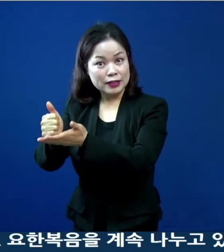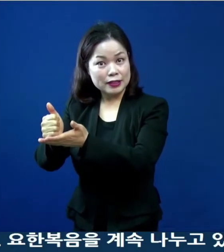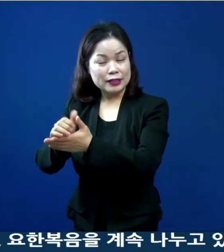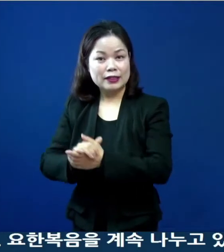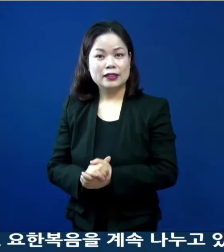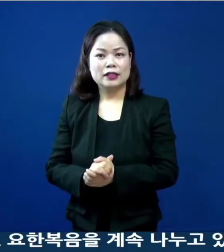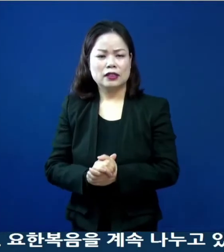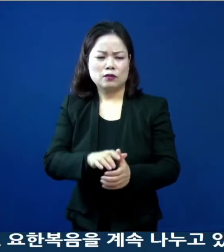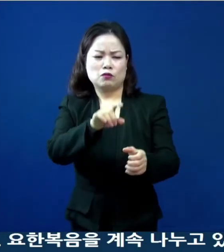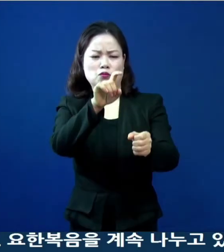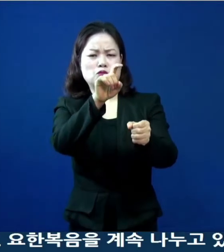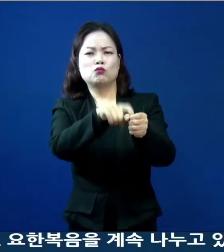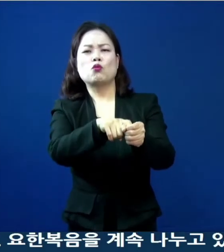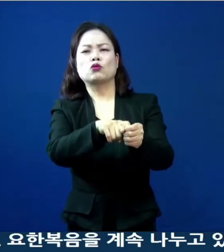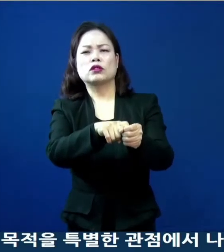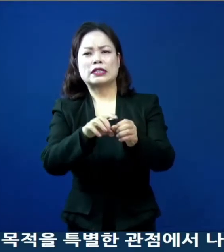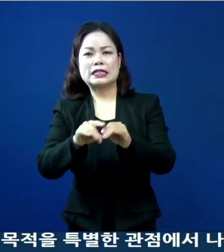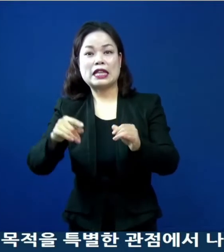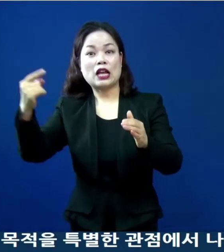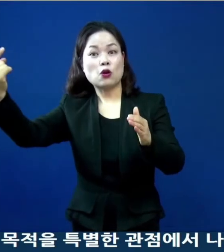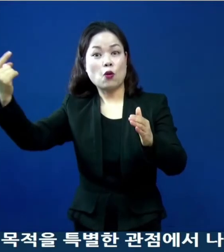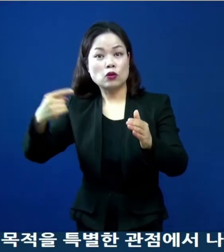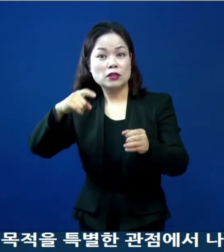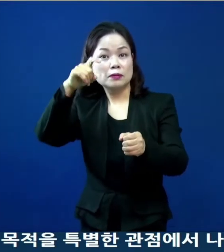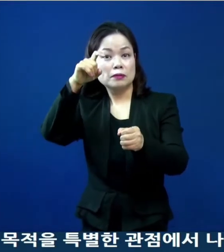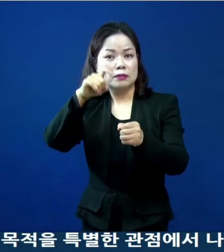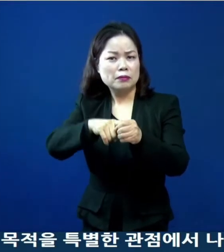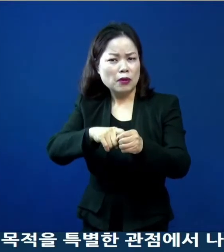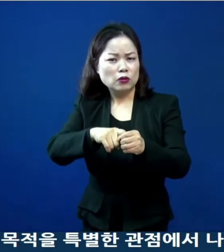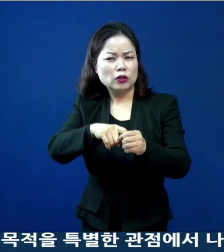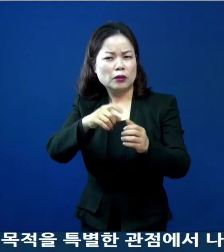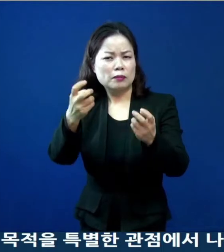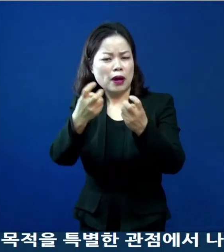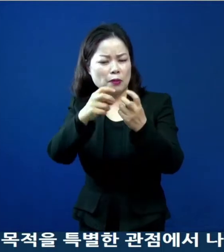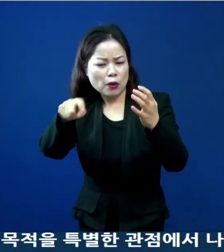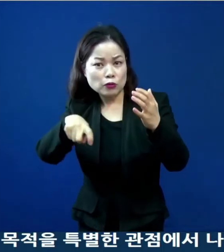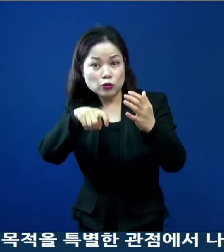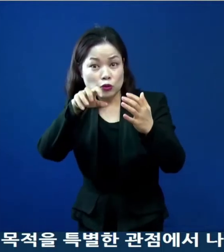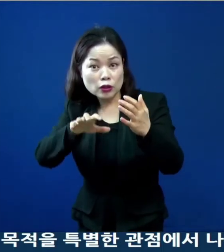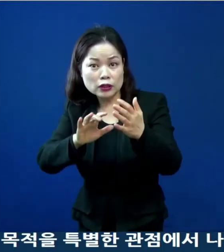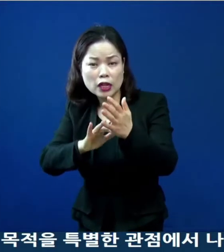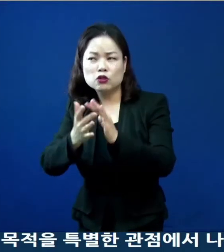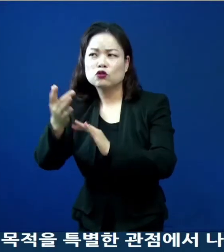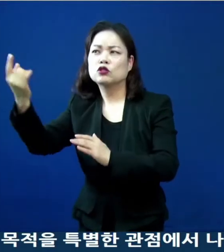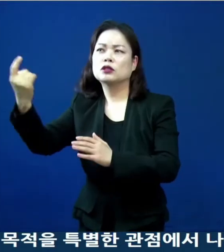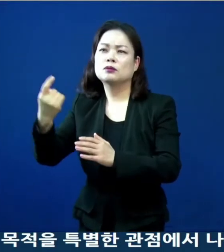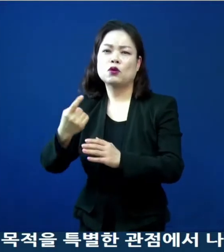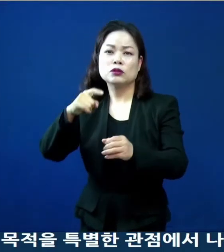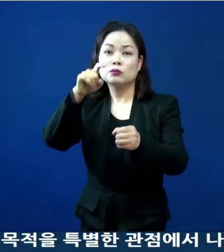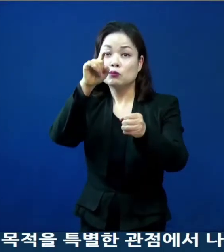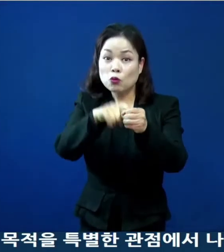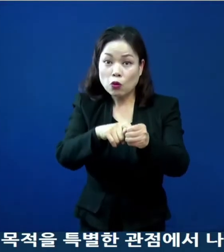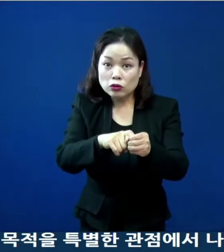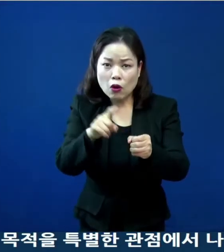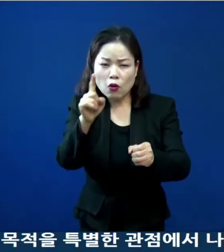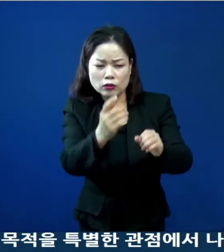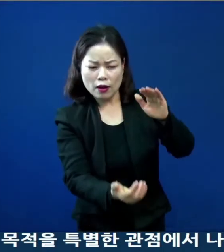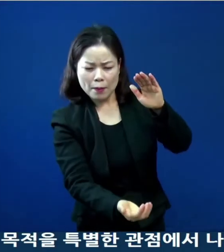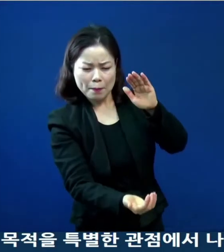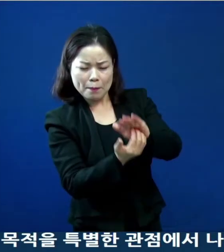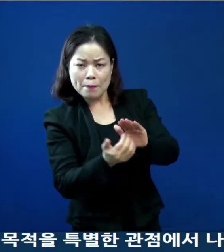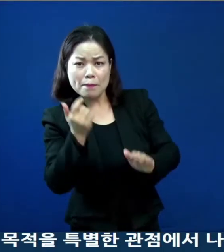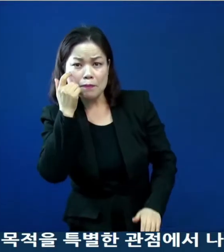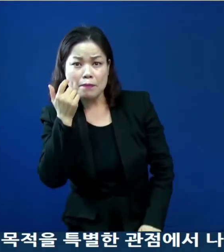그 목적하신 것, 이 땅에 오신 방법 속에서 예수님의 목적, 그 목적을 어떻게 이루려